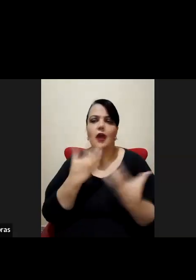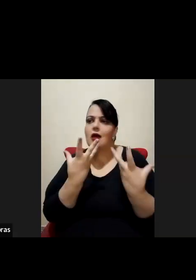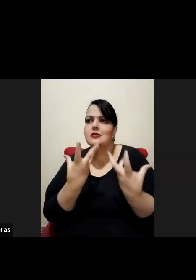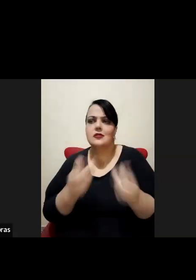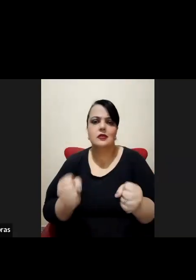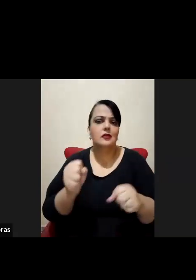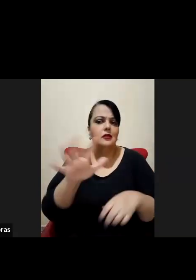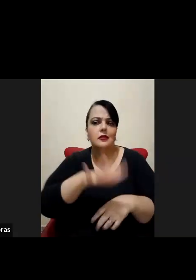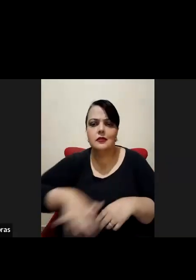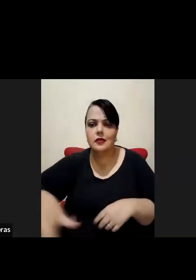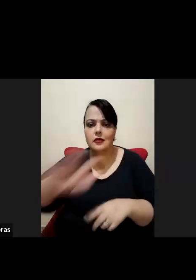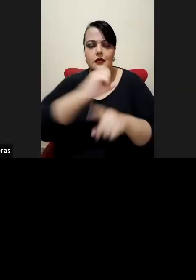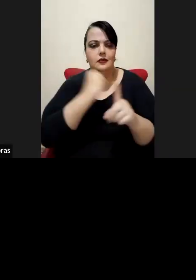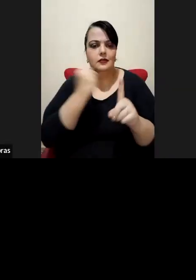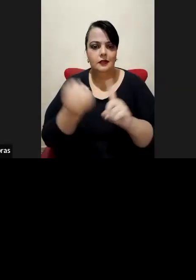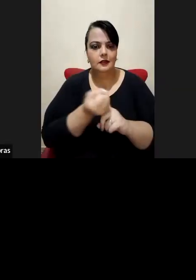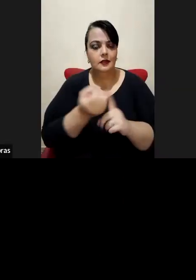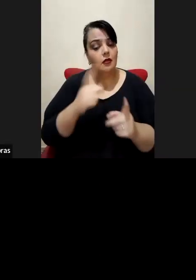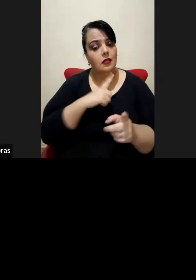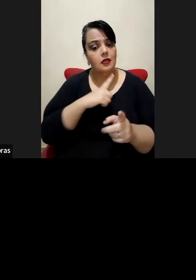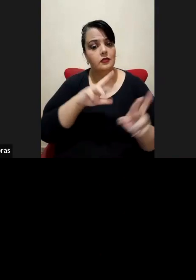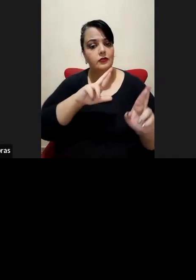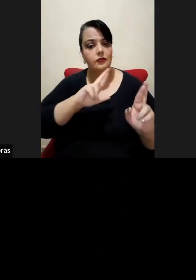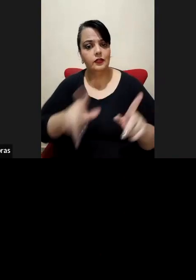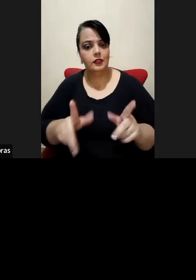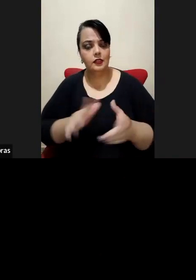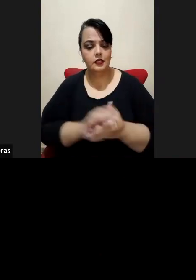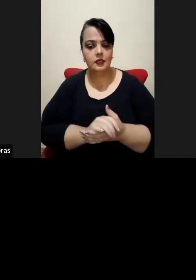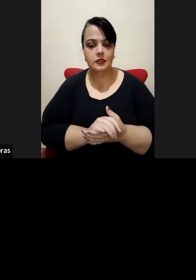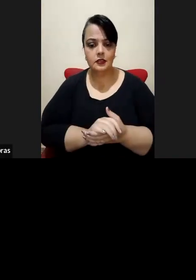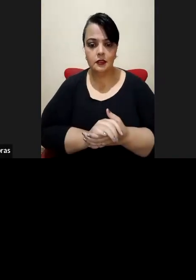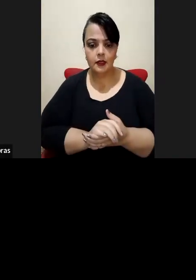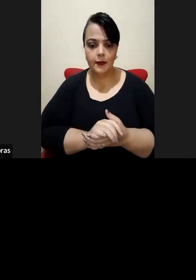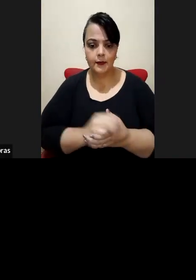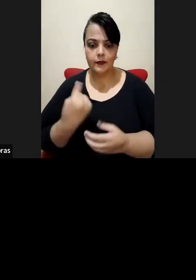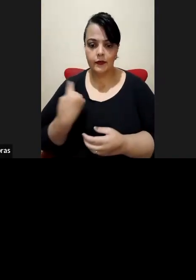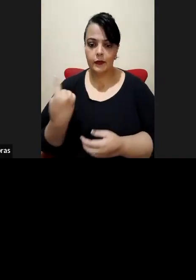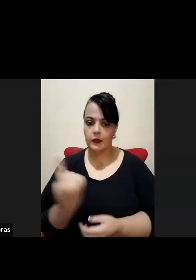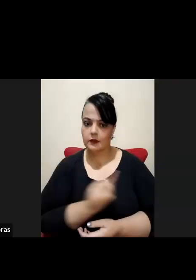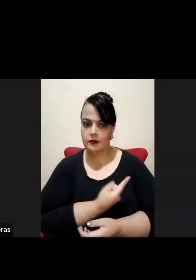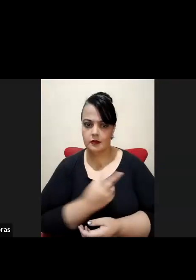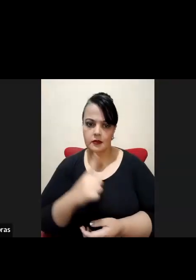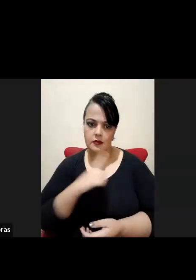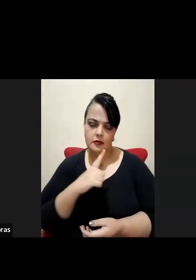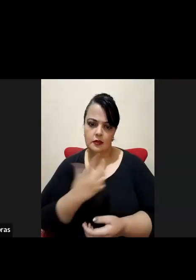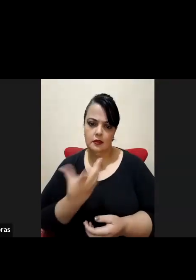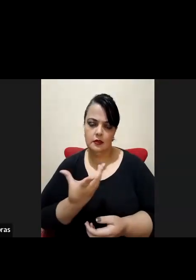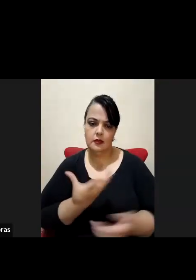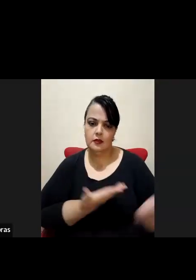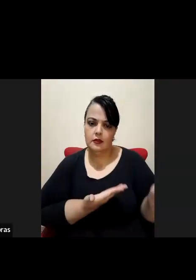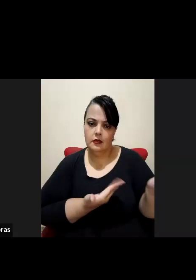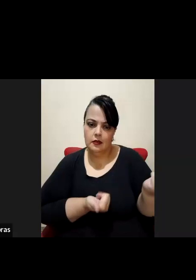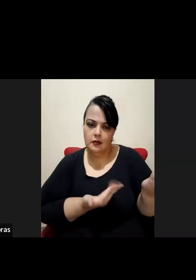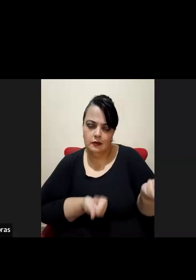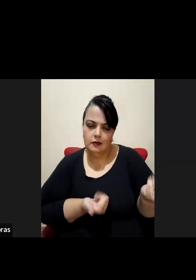isso. A diferença é que muitos de nós que vivendo adolescência há 20,